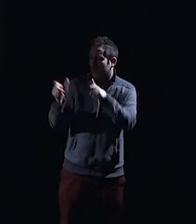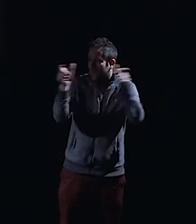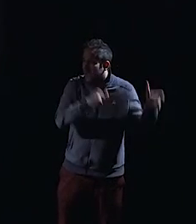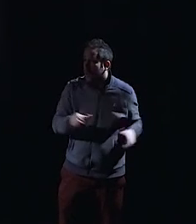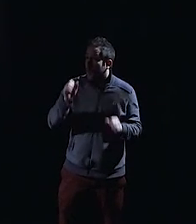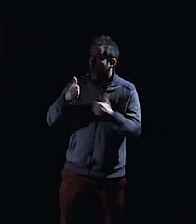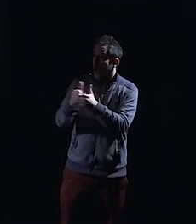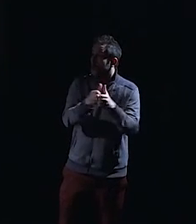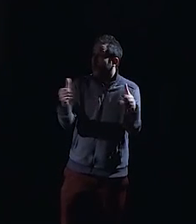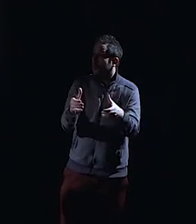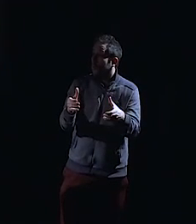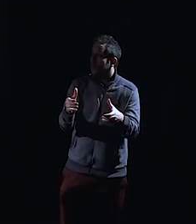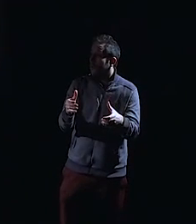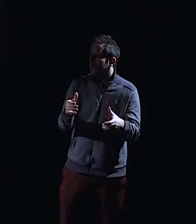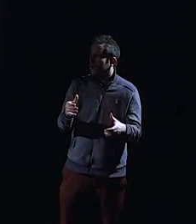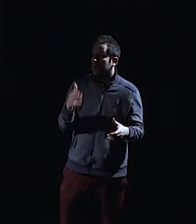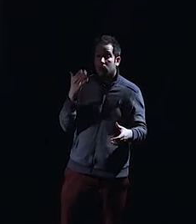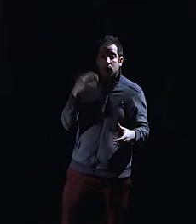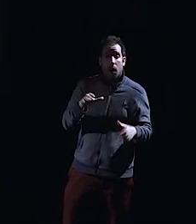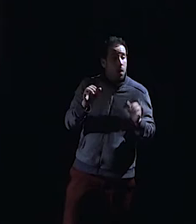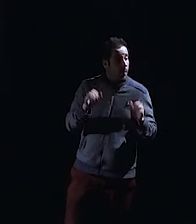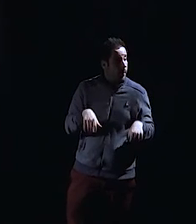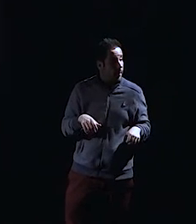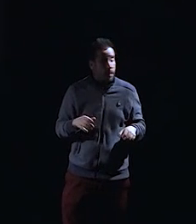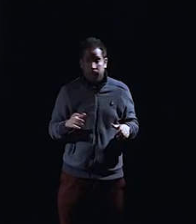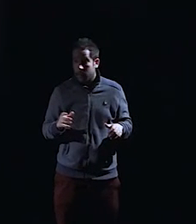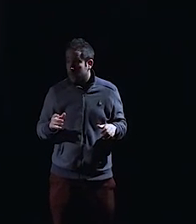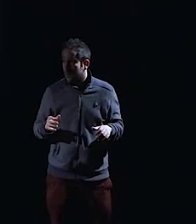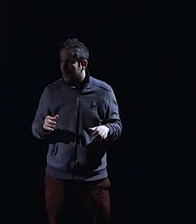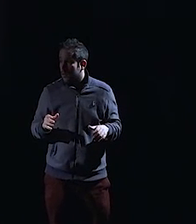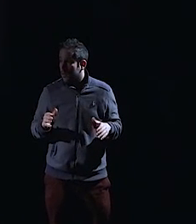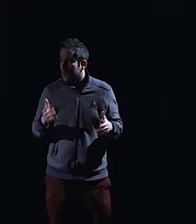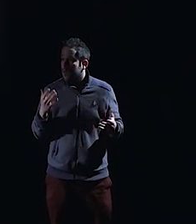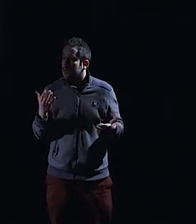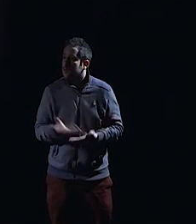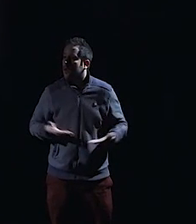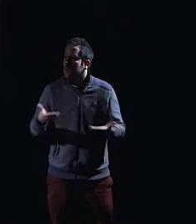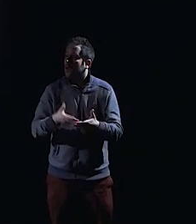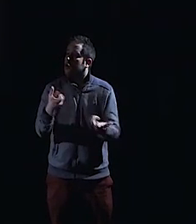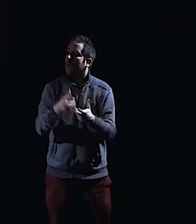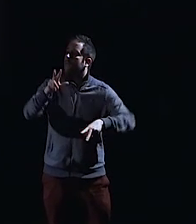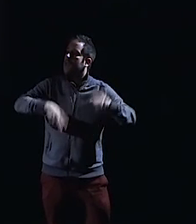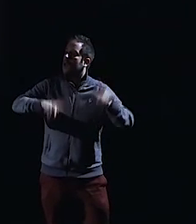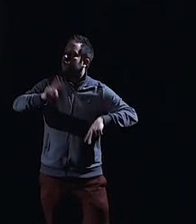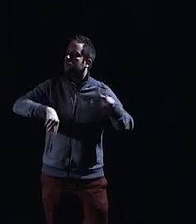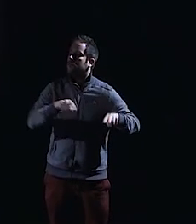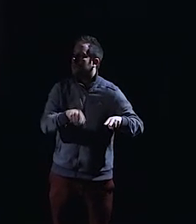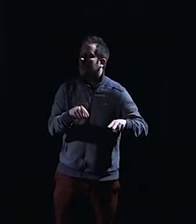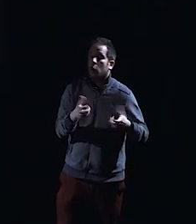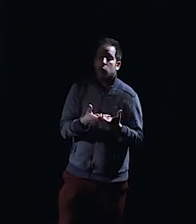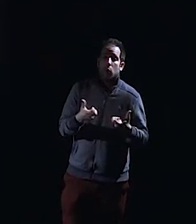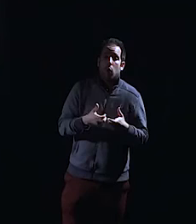être les gens ensemble. La surveillance, ça peut être très très bien. Alors ça marche très très bien dans ce genre de cadre. Un village, genre,